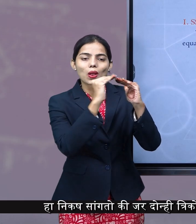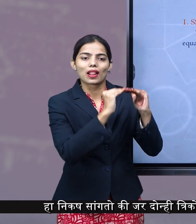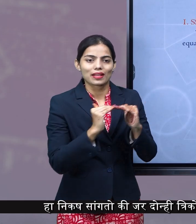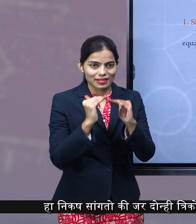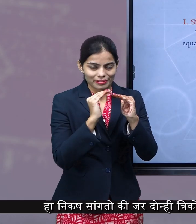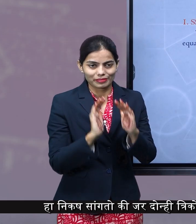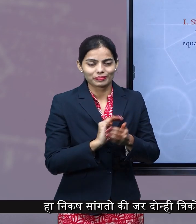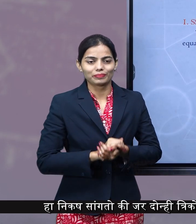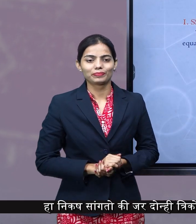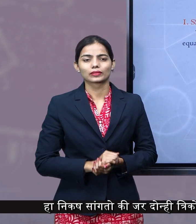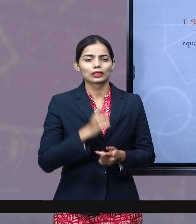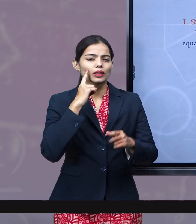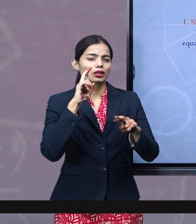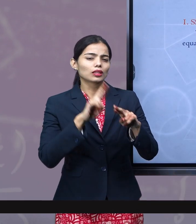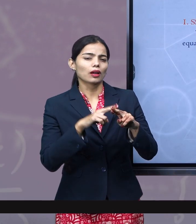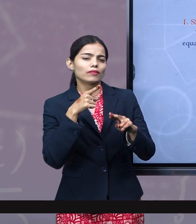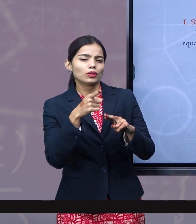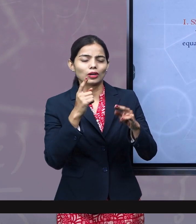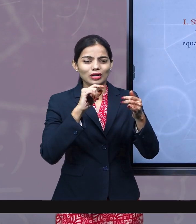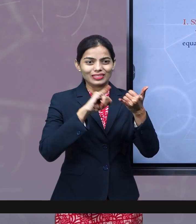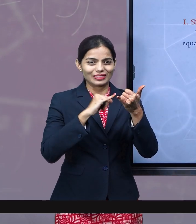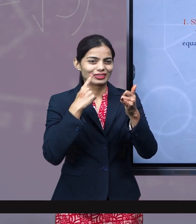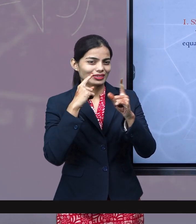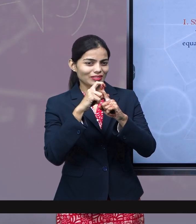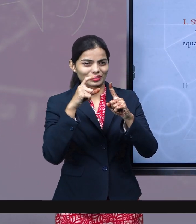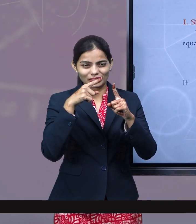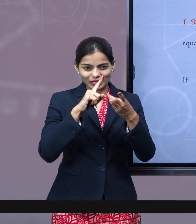एकरूप होतील. जर बाजू AB = DE